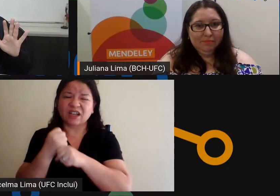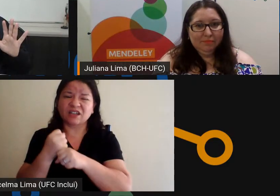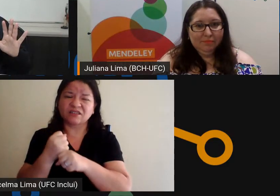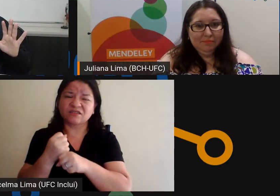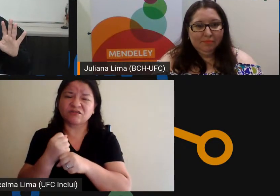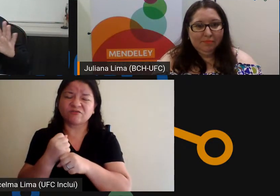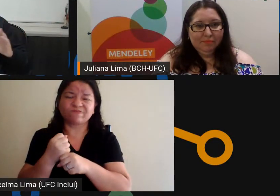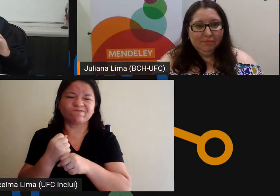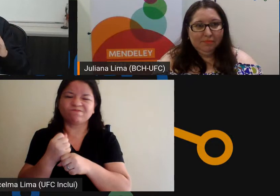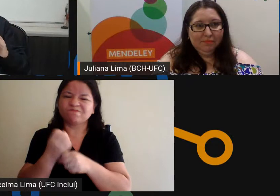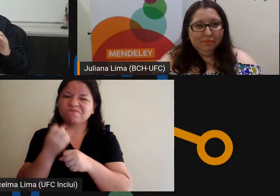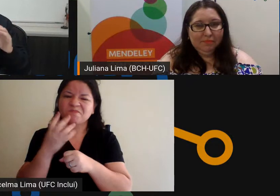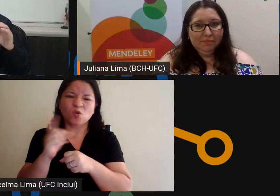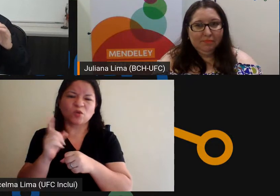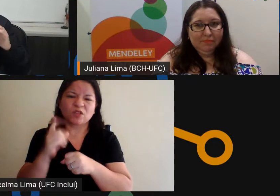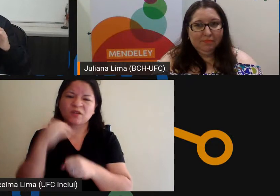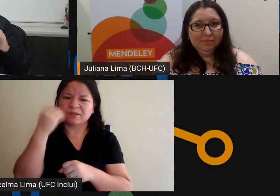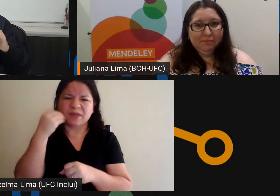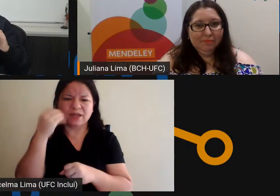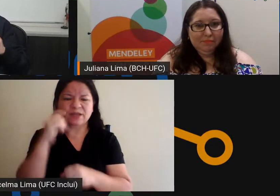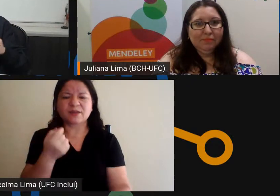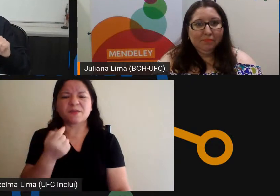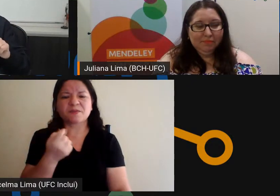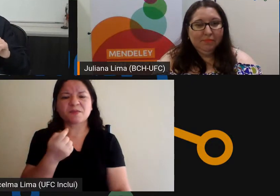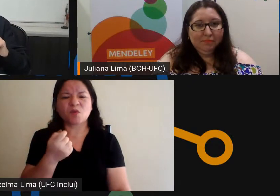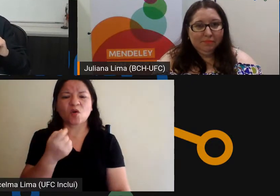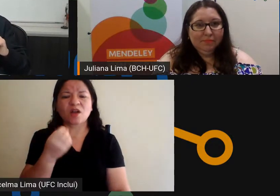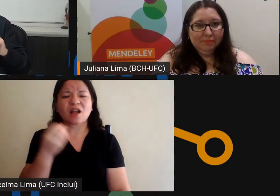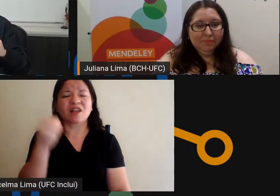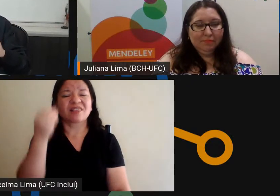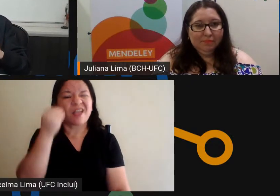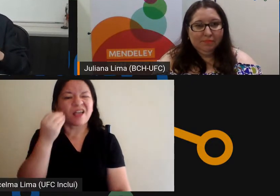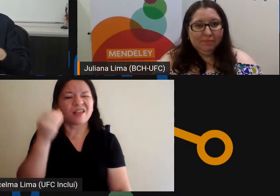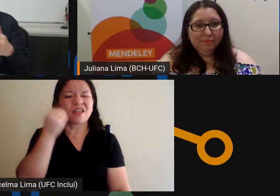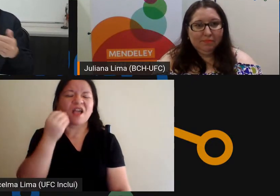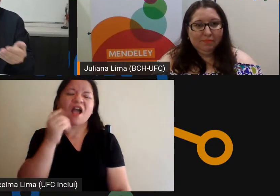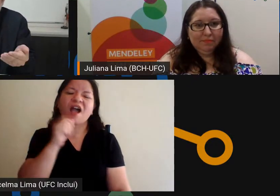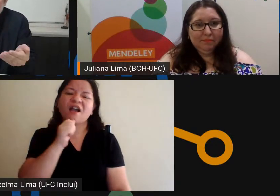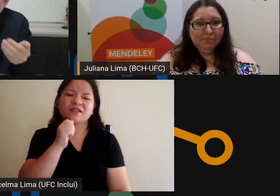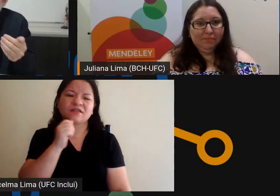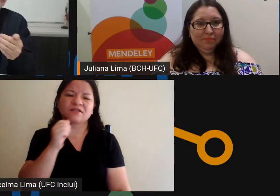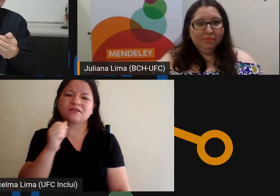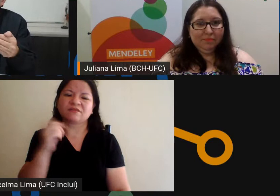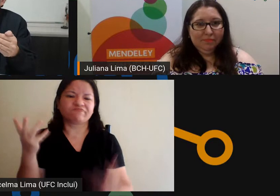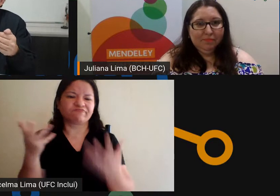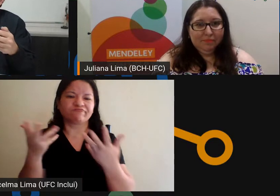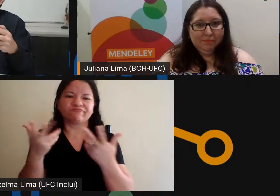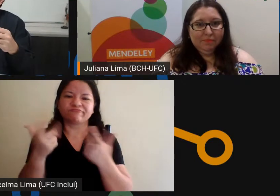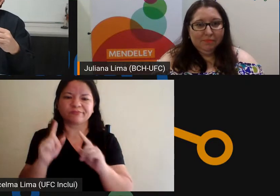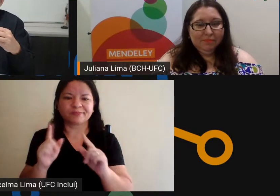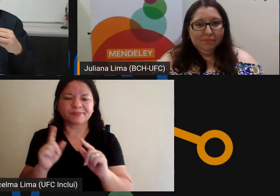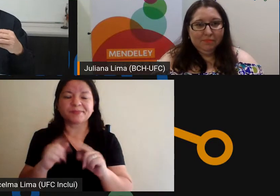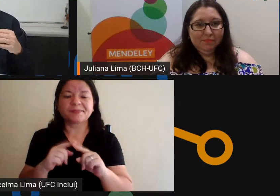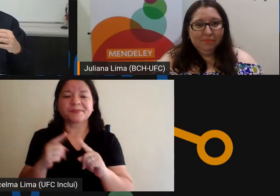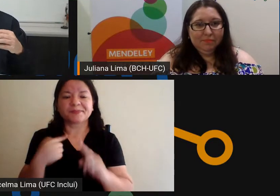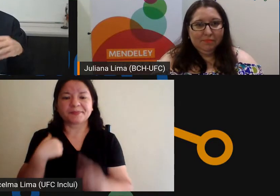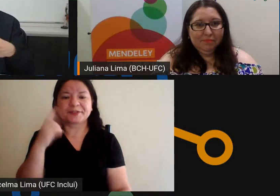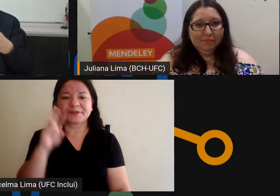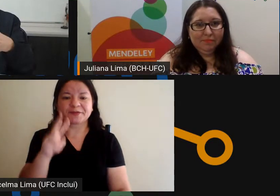teste. Porque é o seu filho que você está colocando na revista, não é qualquer coisa. Né? Agora, eu vejo o seguinte, é